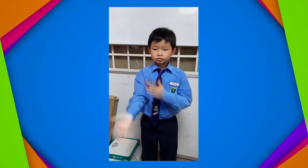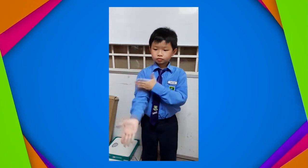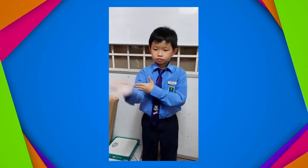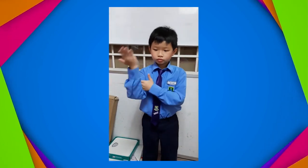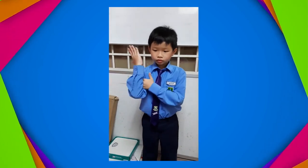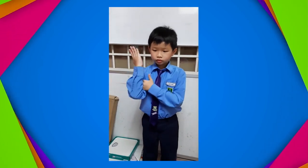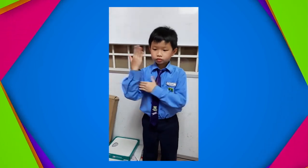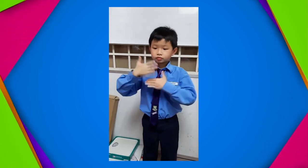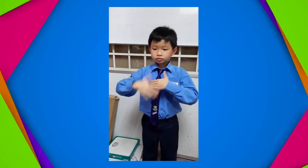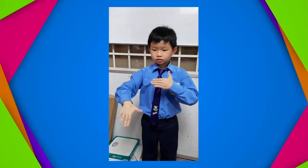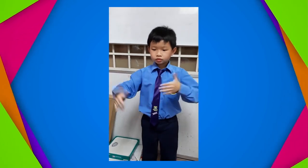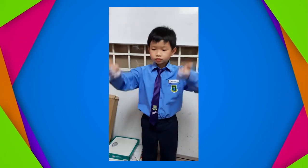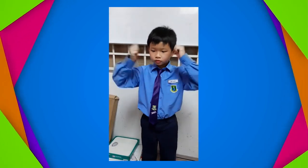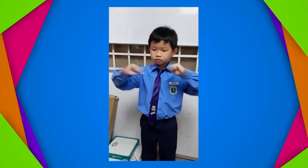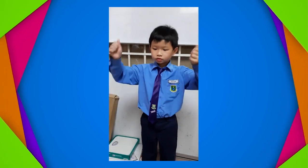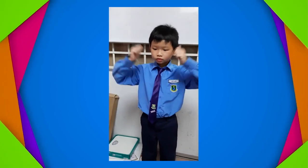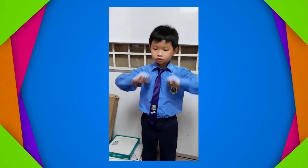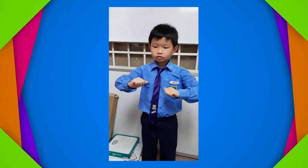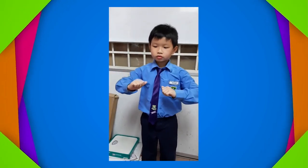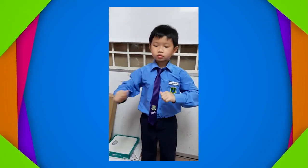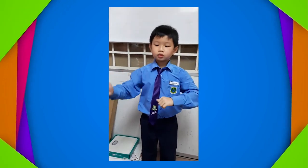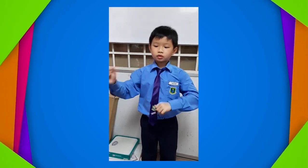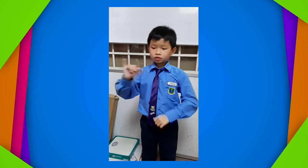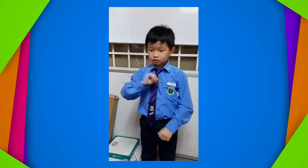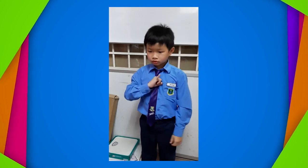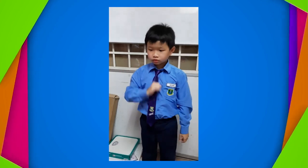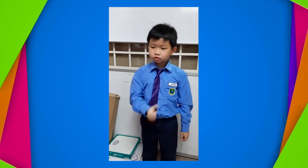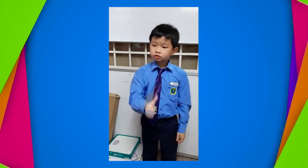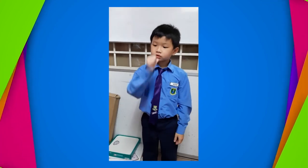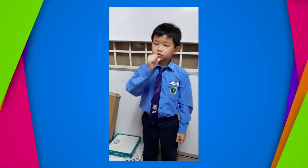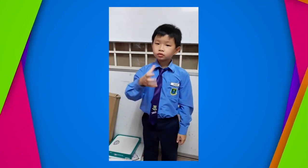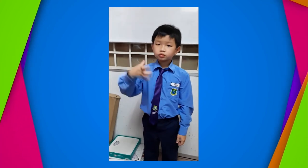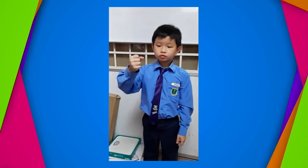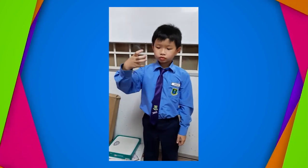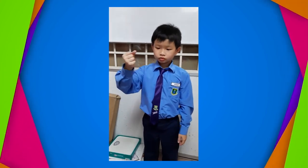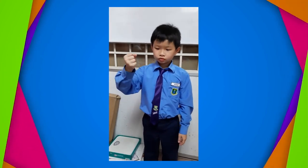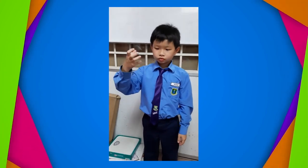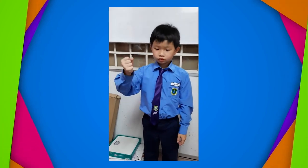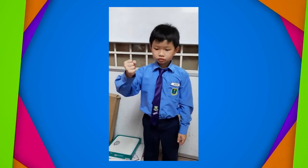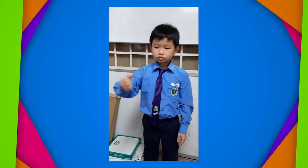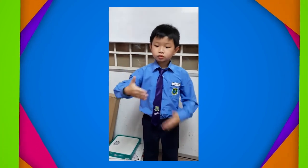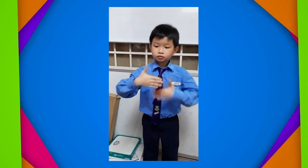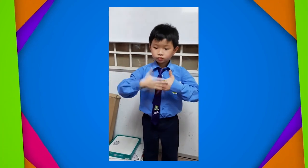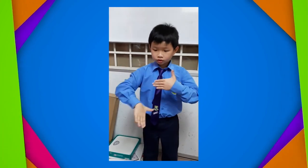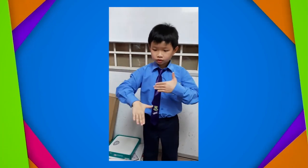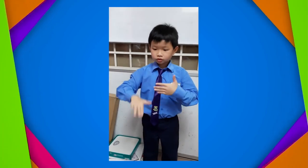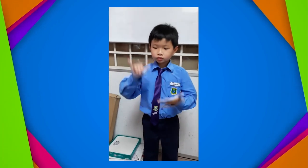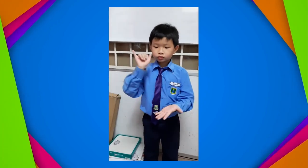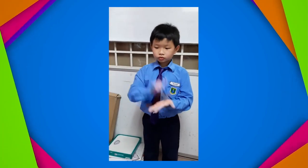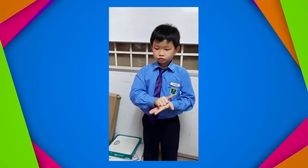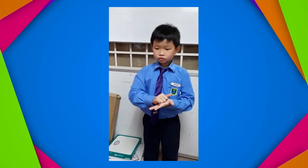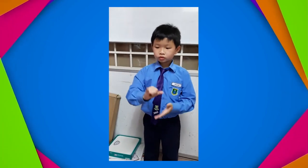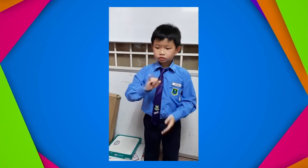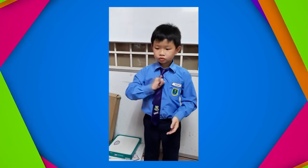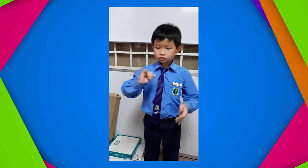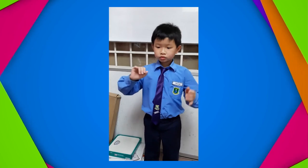pukul 6 pagi. Selepas mandi, saya minum susu.